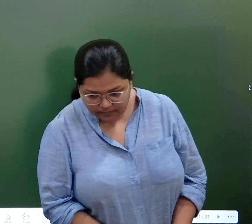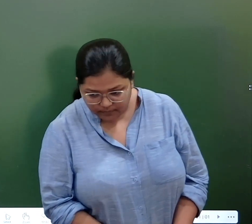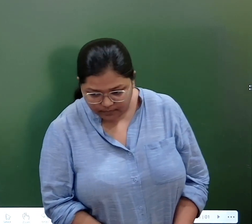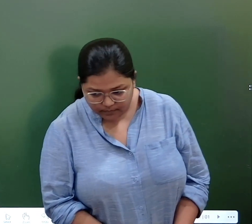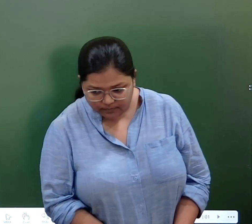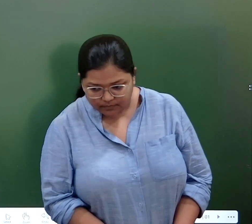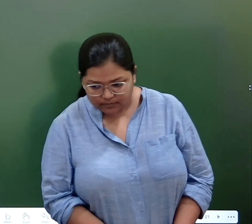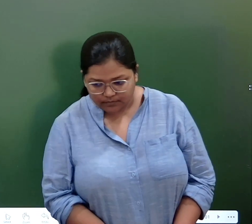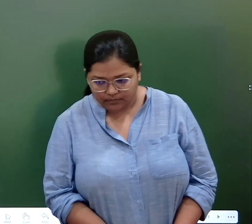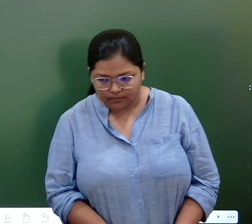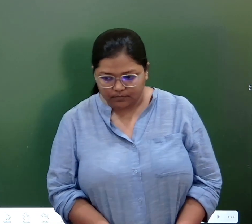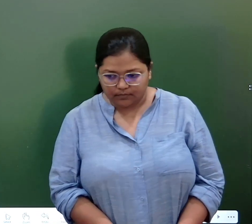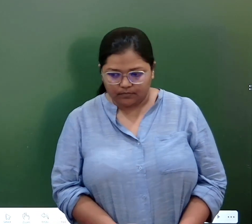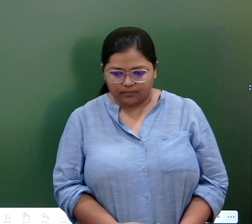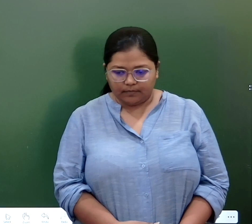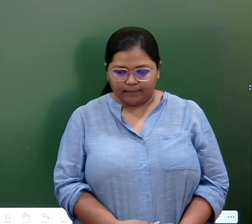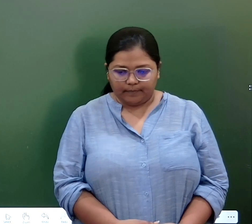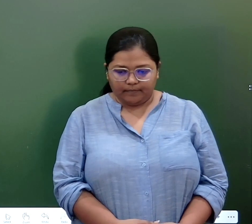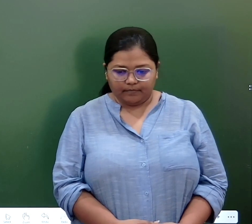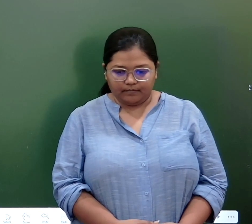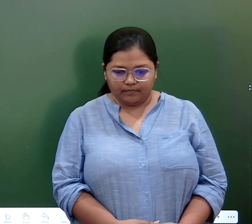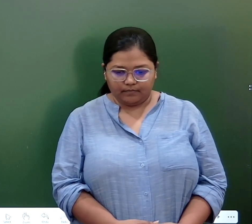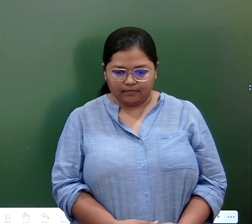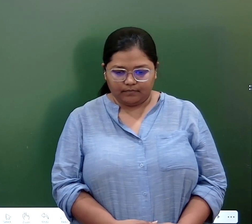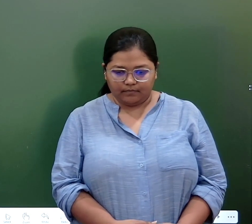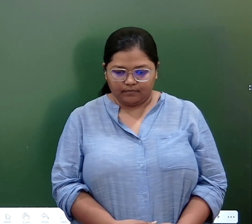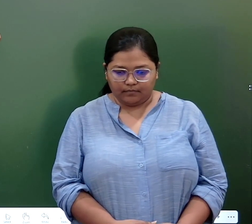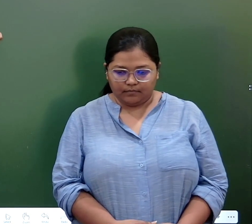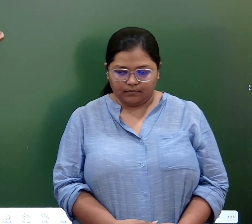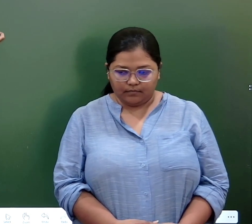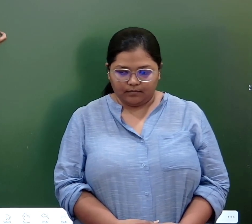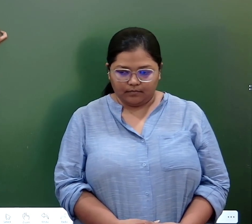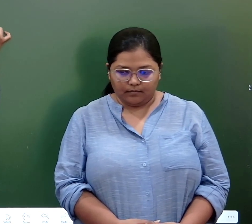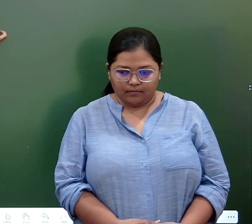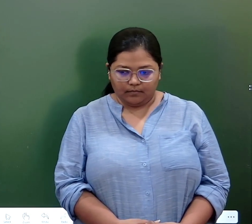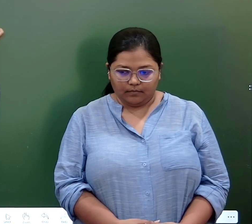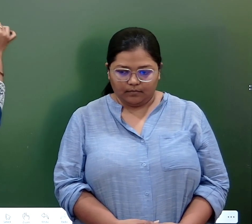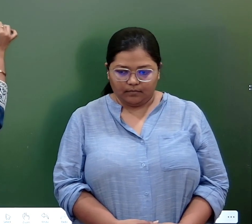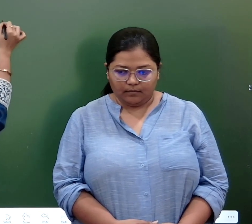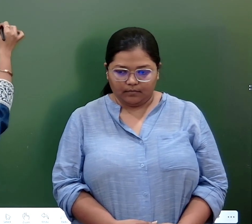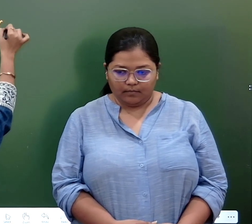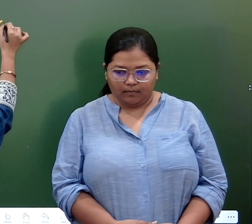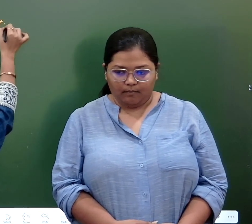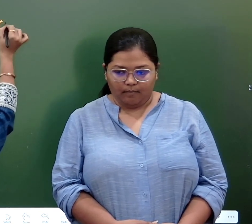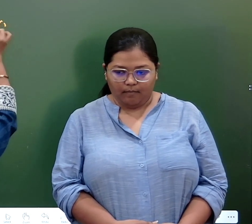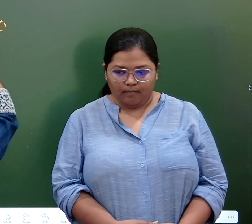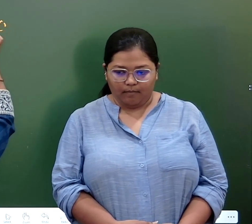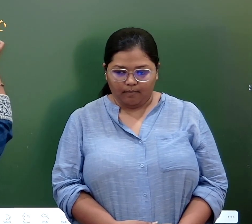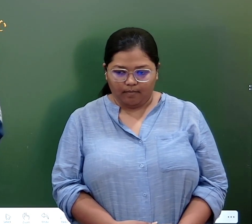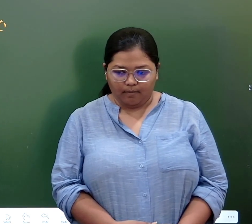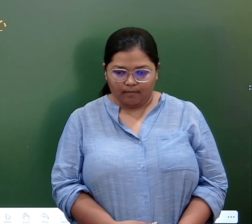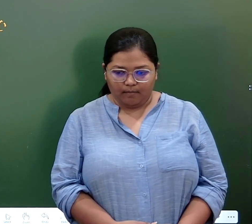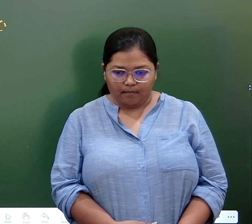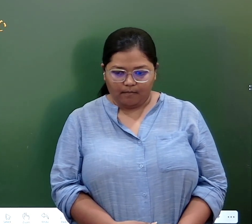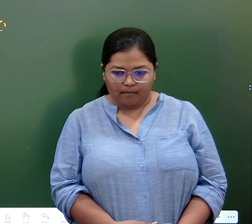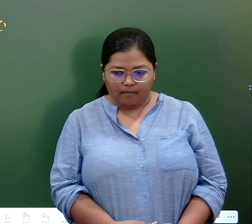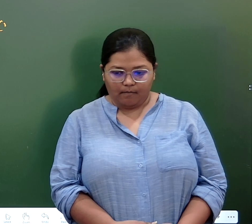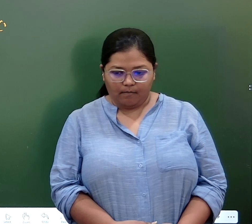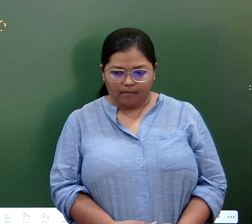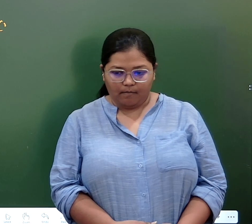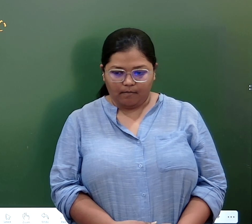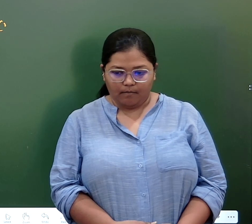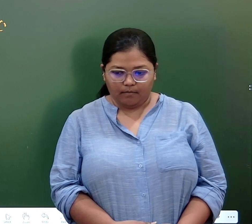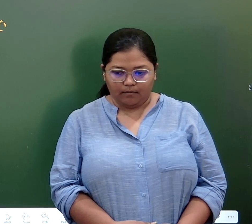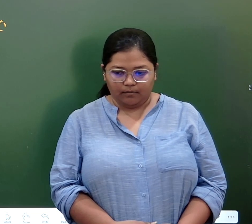जो कि भगवद गीता पर टीका है। भावार्थ दीपिका ग्रंथ है ये, ठीक है, जो